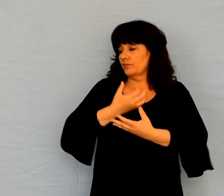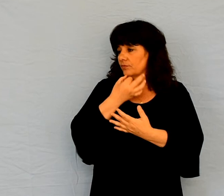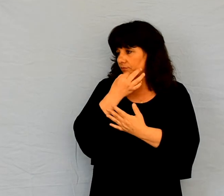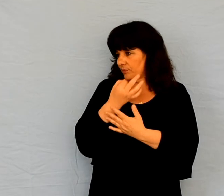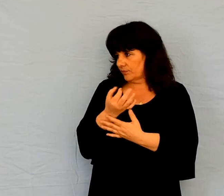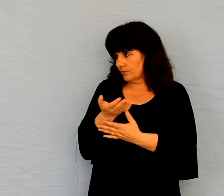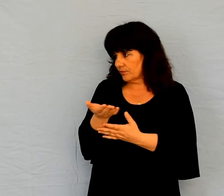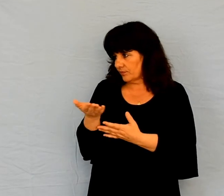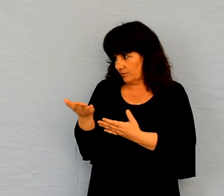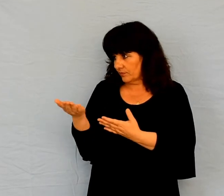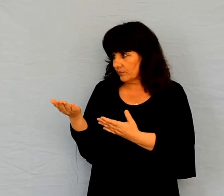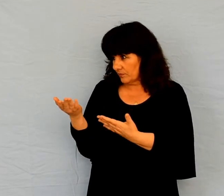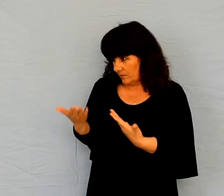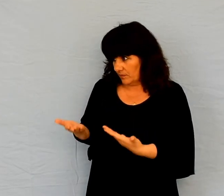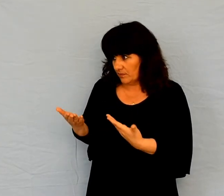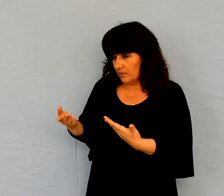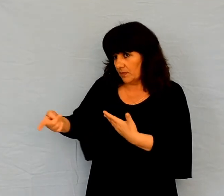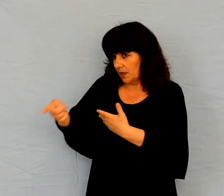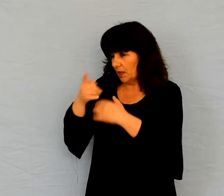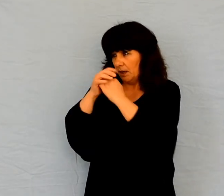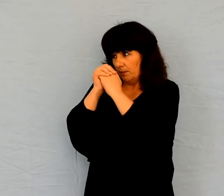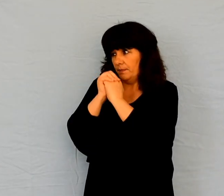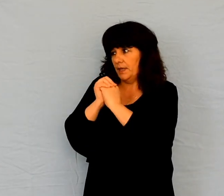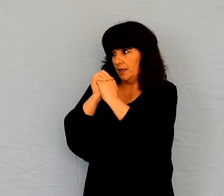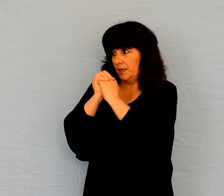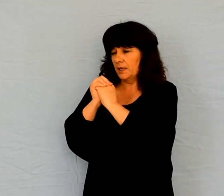« Priez pour ne pas rentrer en tentation. »